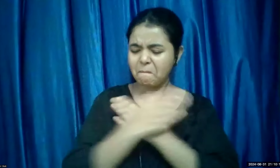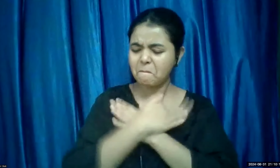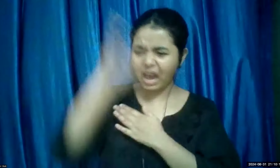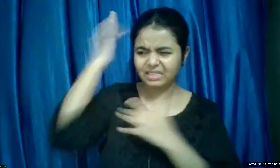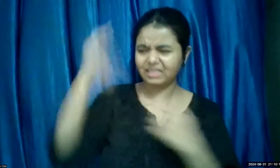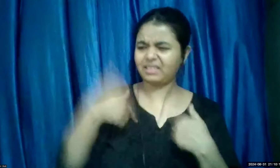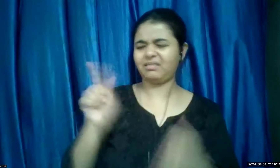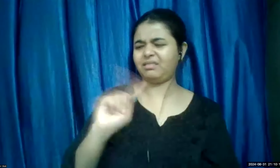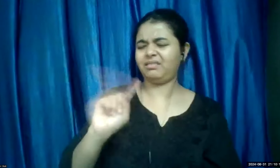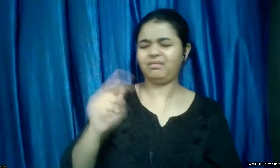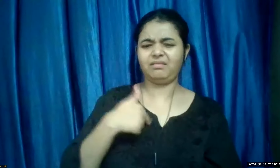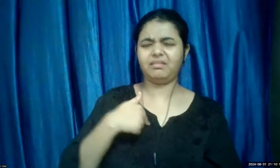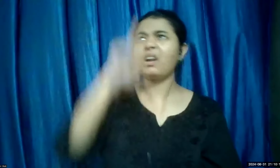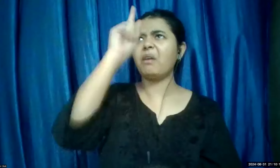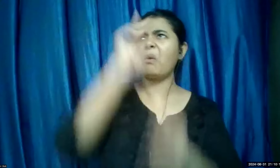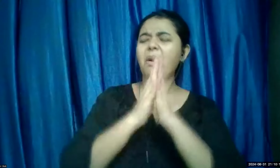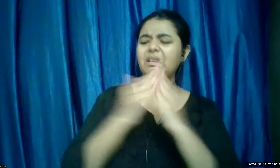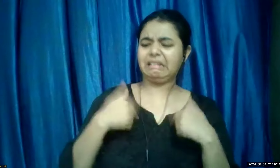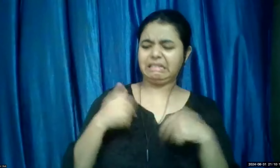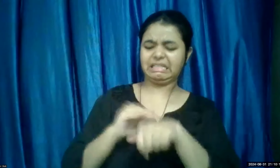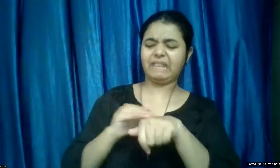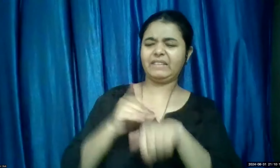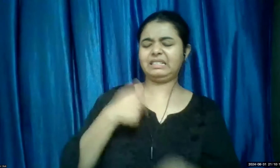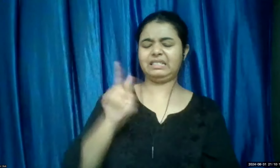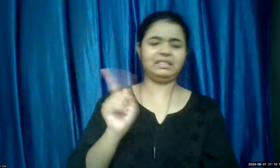हम भगवान की सेवा क्यों करें।